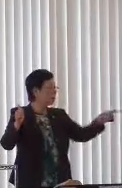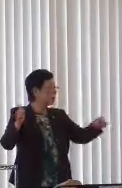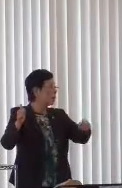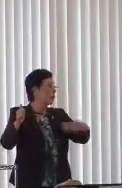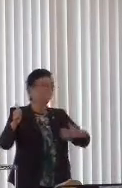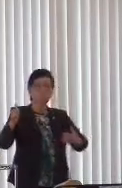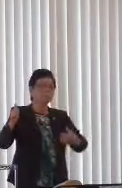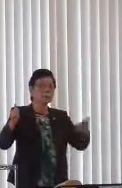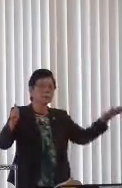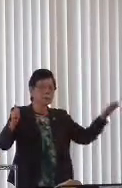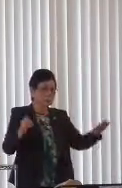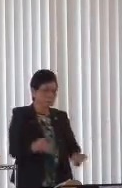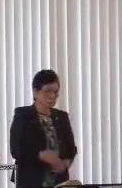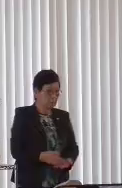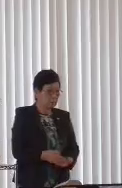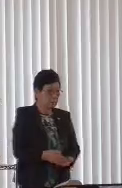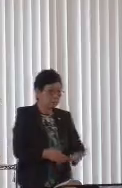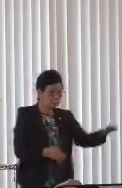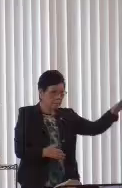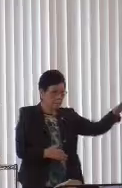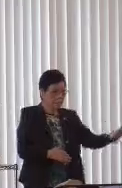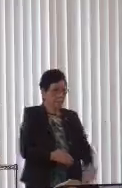日その時を知らないのだから。